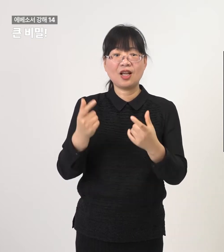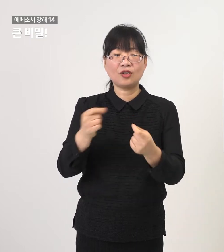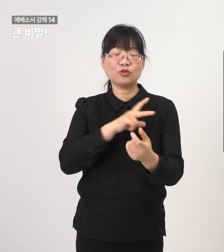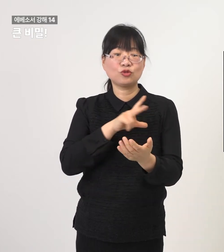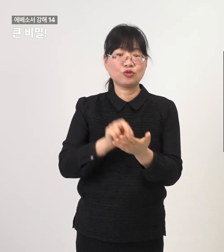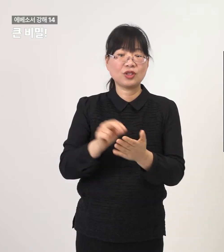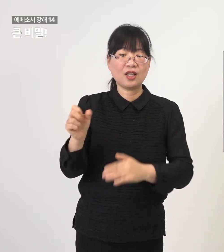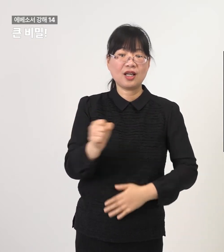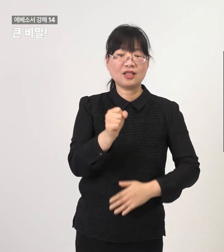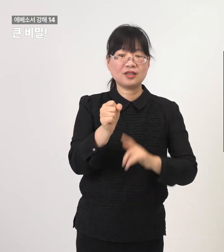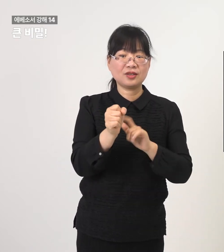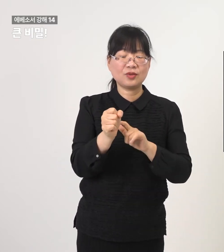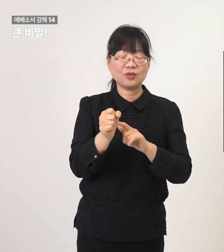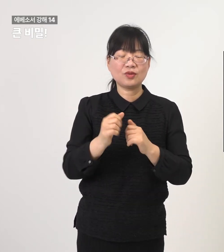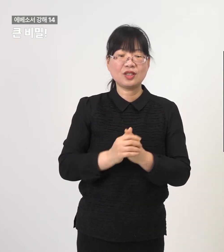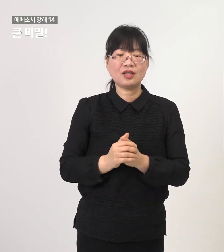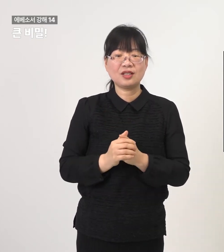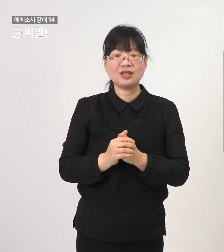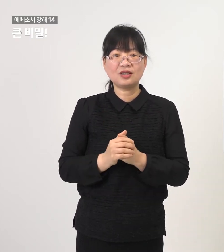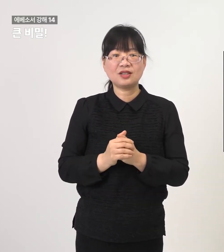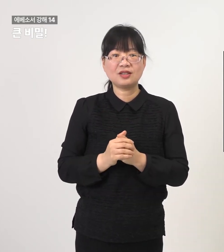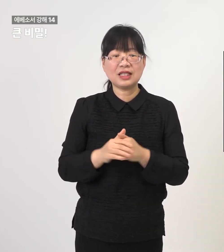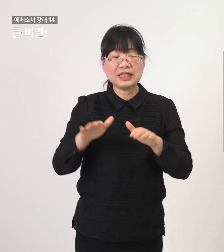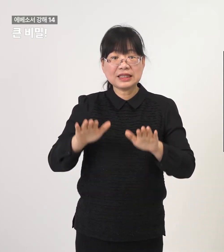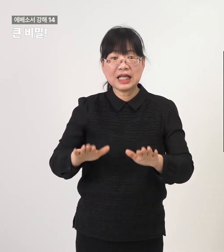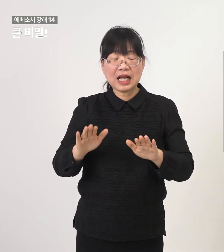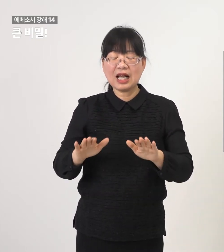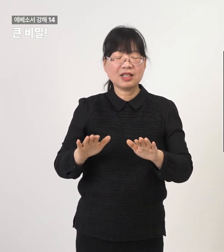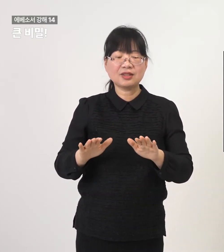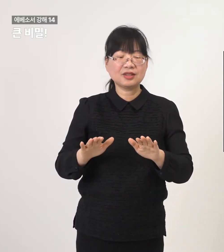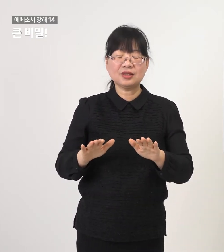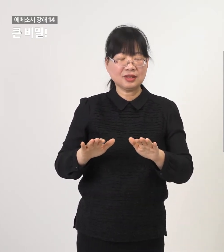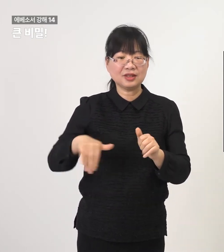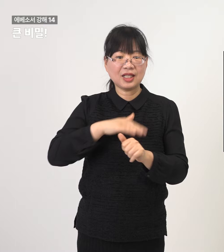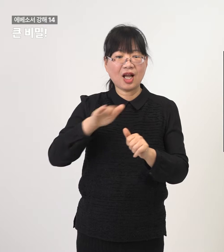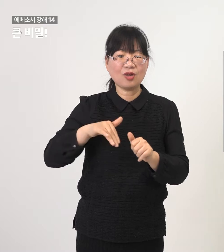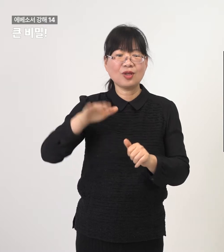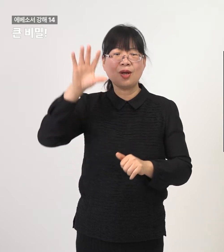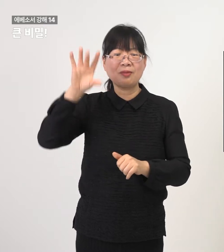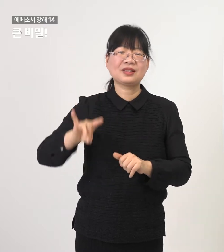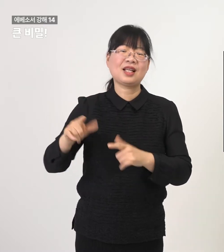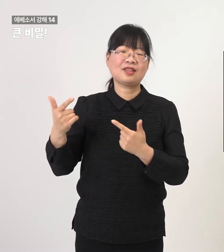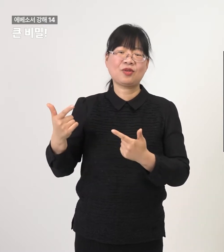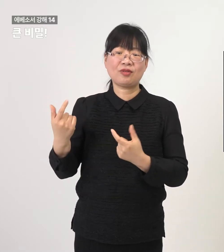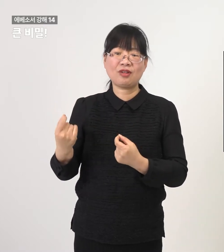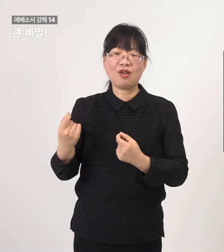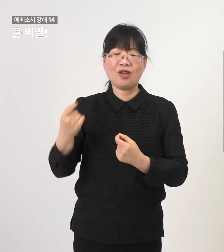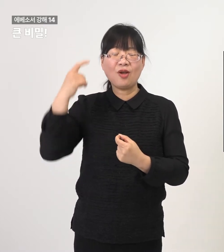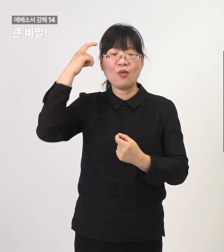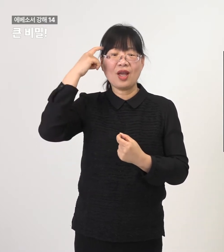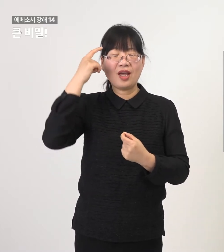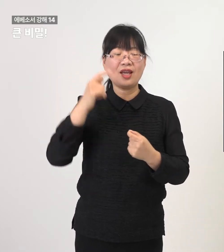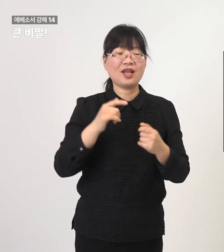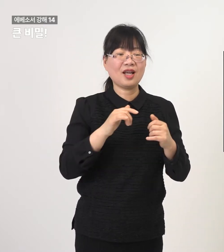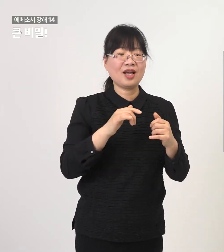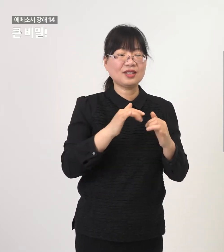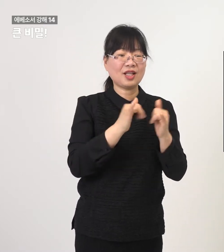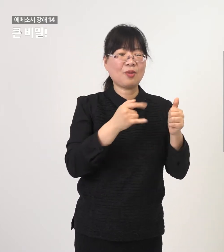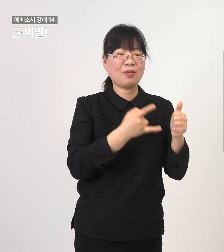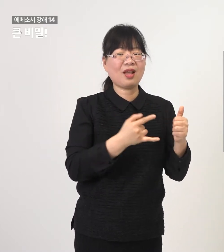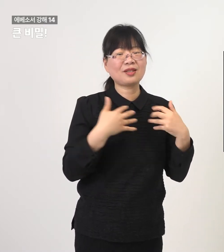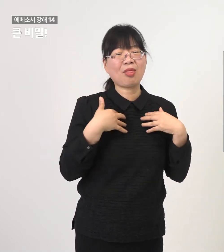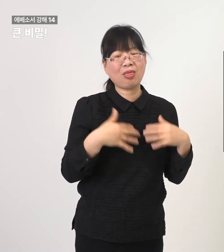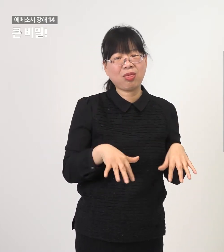주제에 대해서는 현대와는 어울리지 않다. 안 그래도 피곤한 현대인들에게 뭐 교회 와서까지 그런